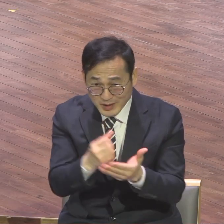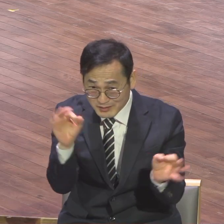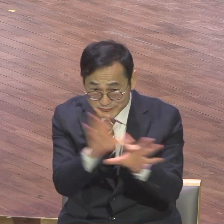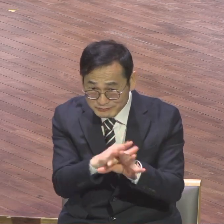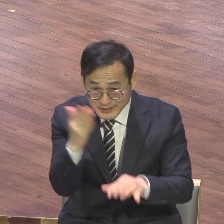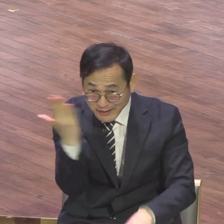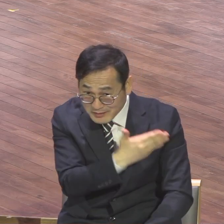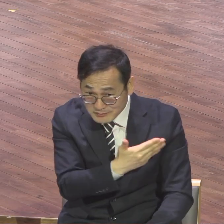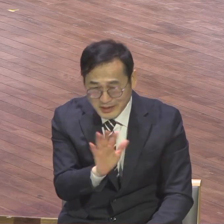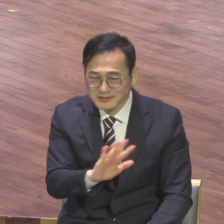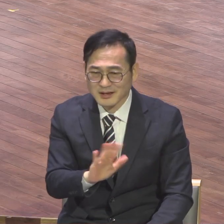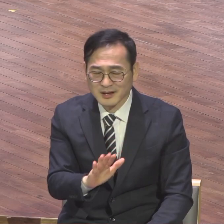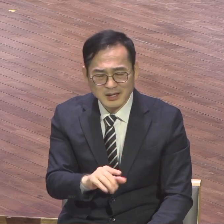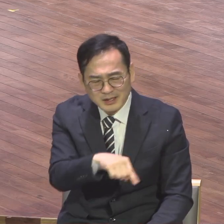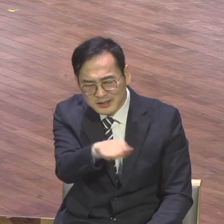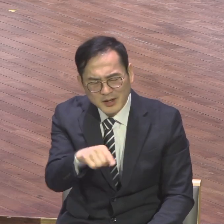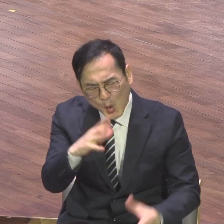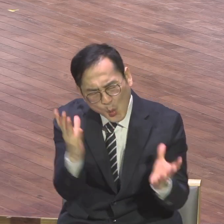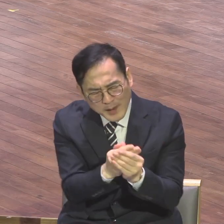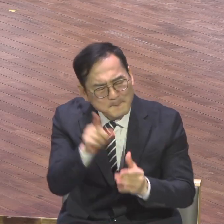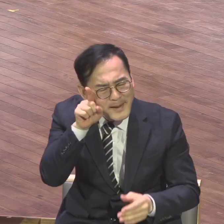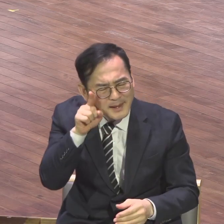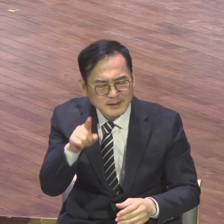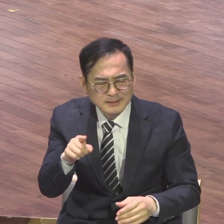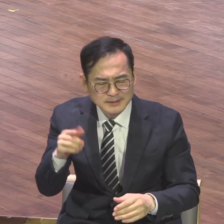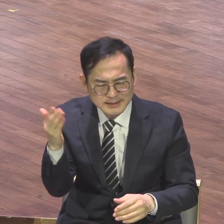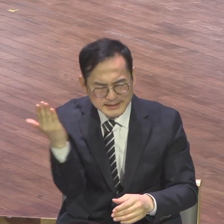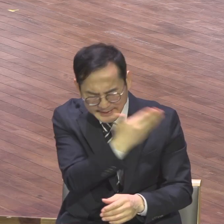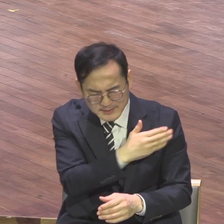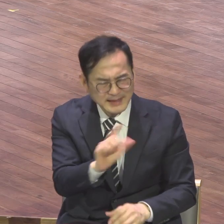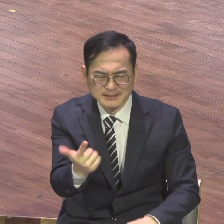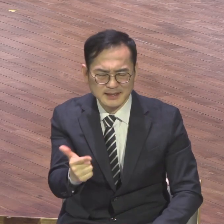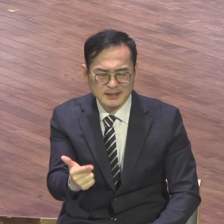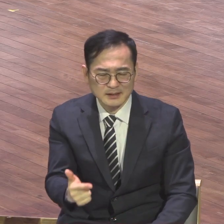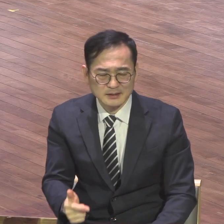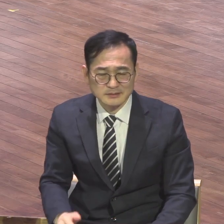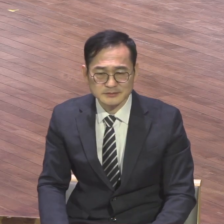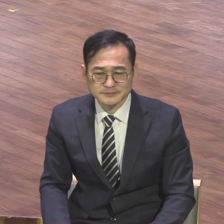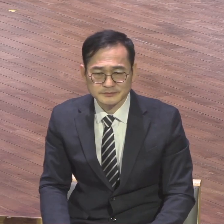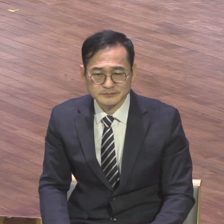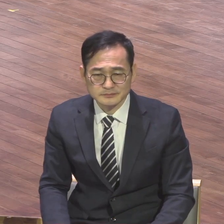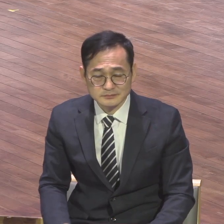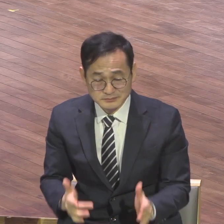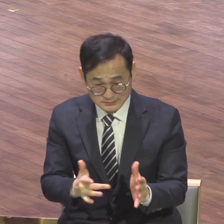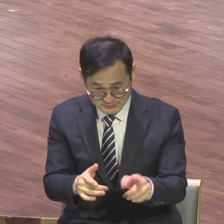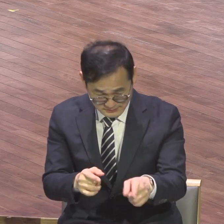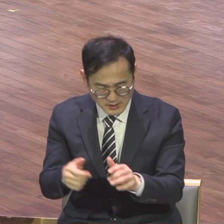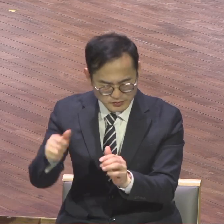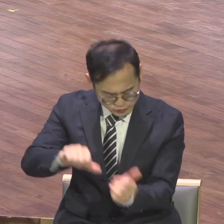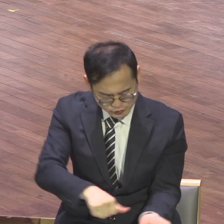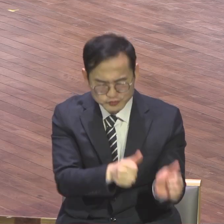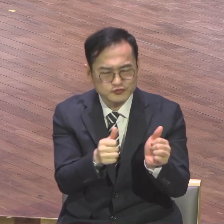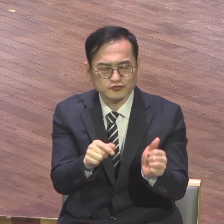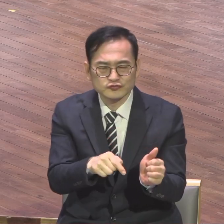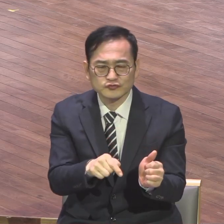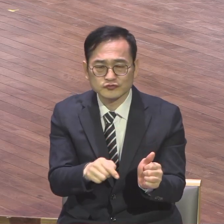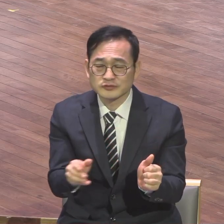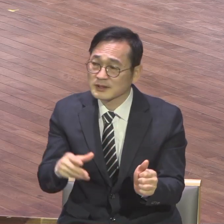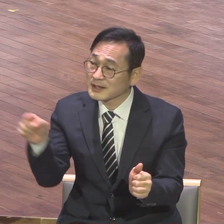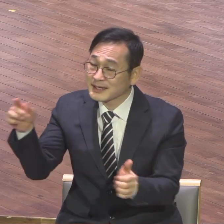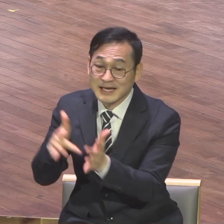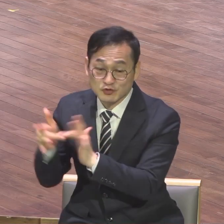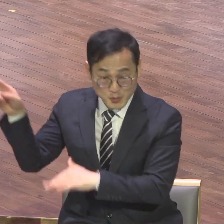내가 주는 물 세례는 완전한 것이 아니라 내 뒤에 오실 그분은 그 예수 그리스도를 말하는데 성령으로 세례를 주실